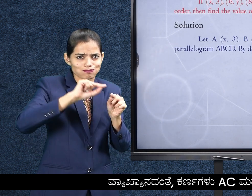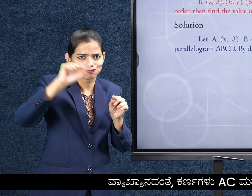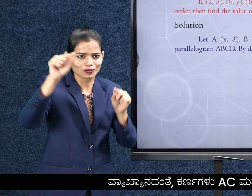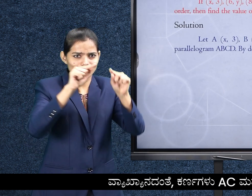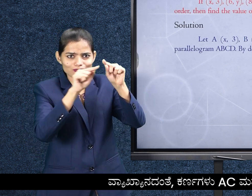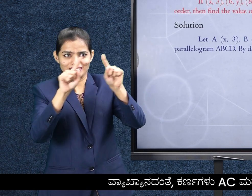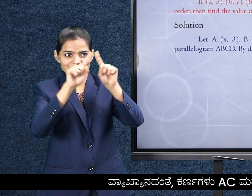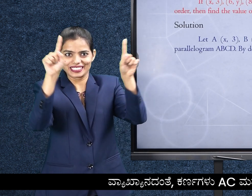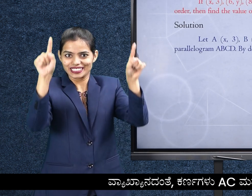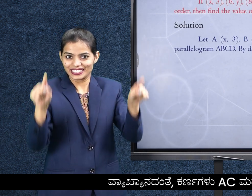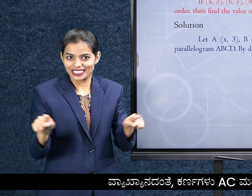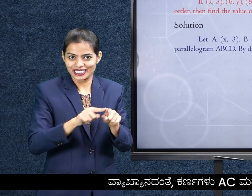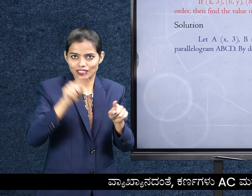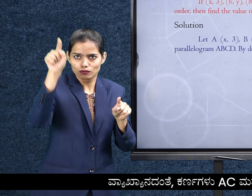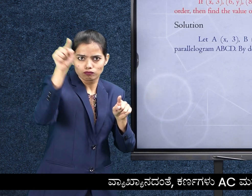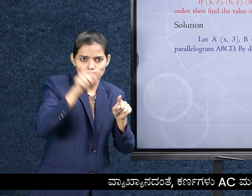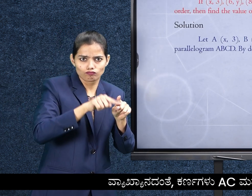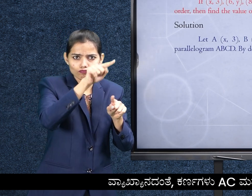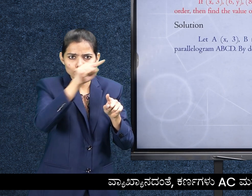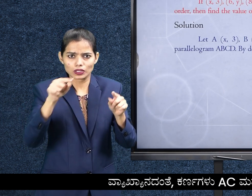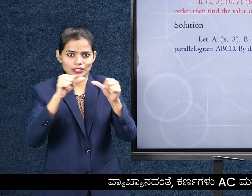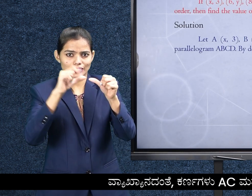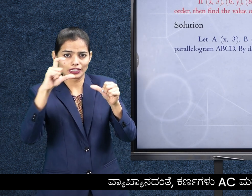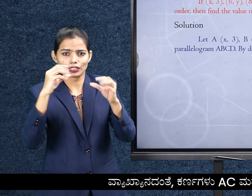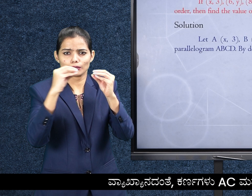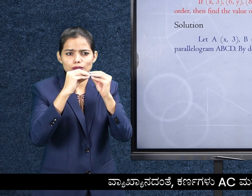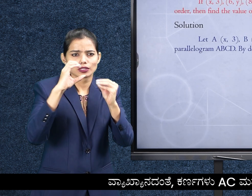ಮತ್ತು BD ಪರಸ್ಪರ ವಿಭಜಿಸುತ್ತವೆ.